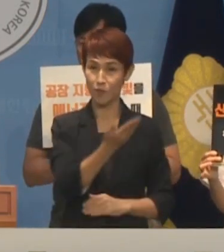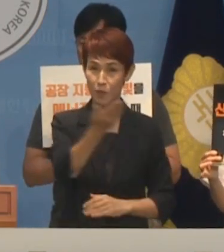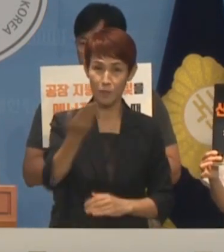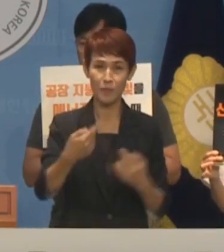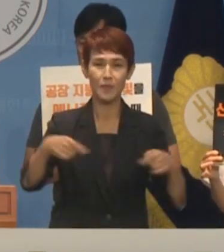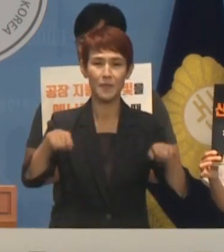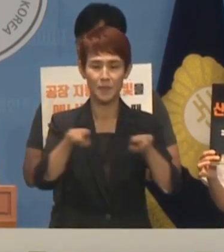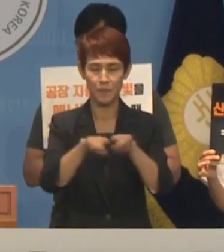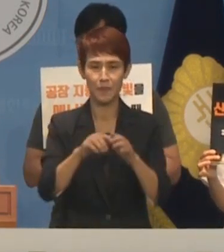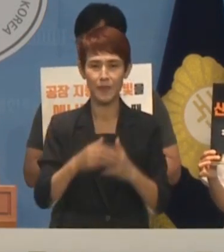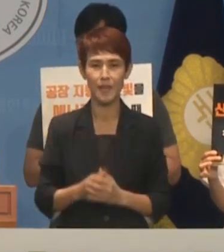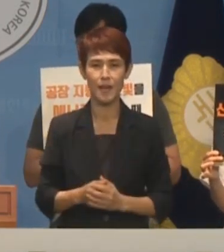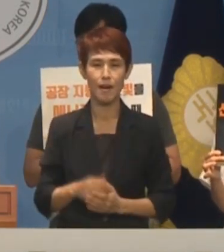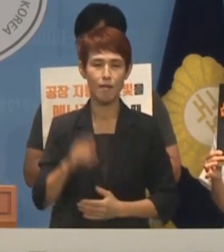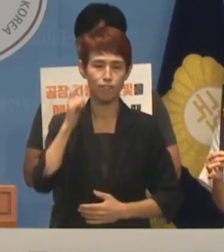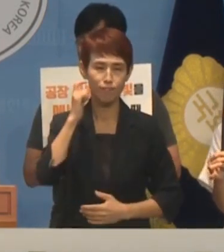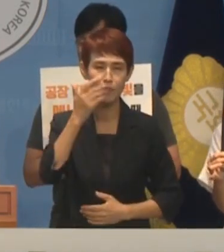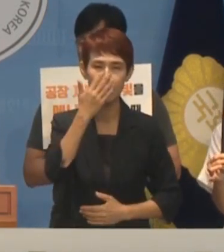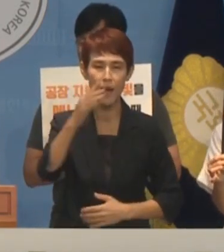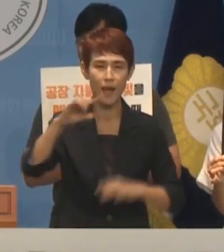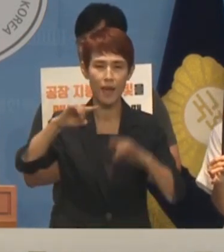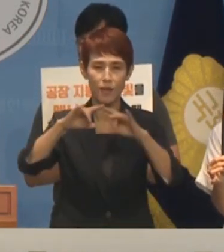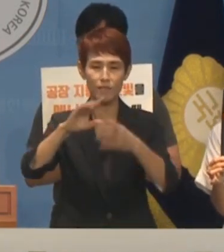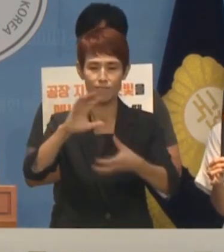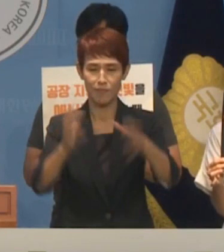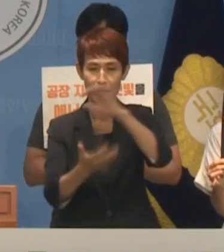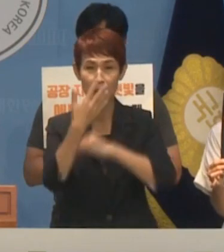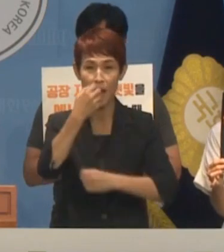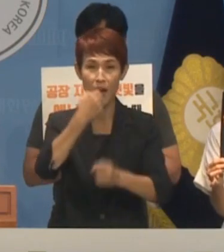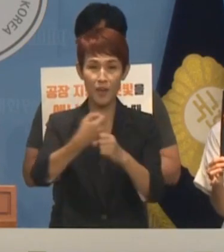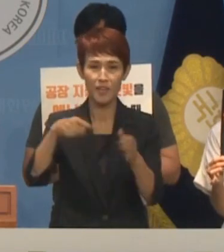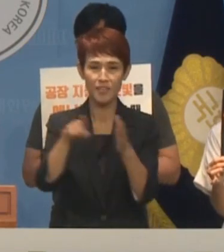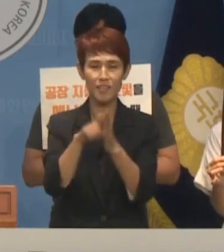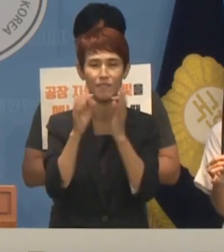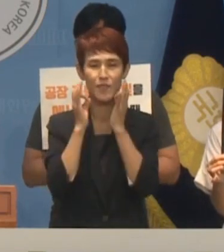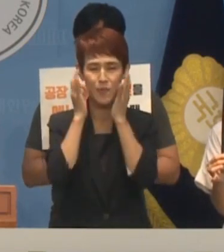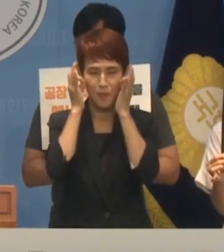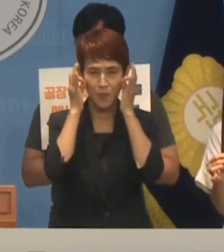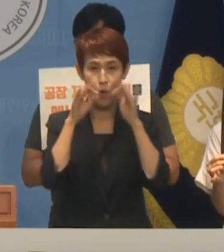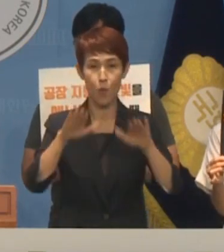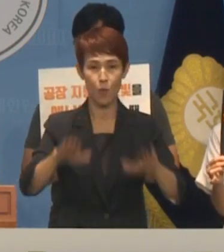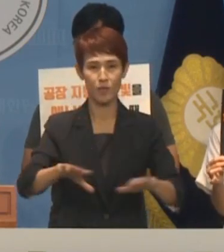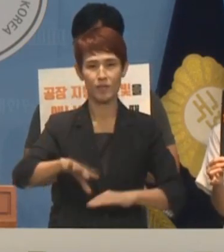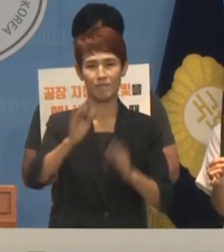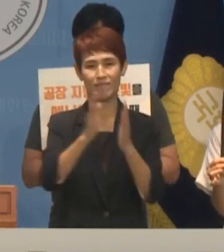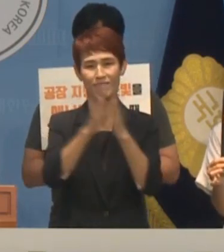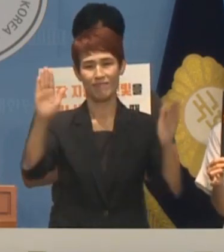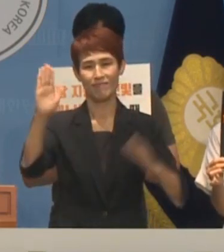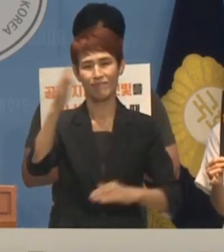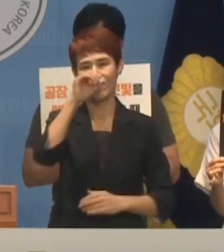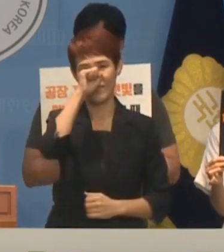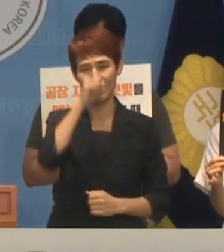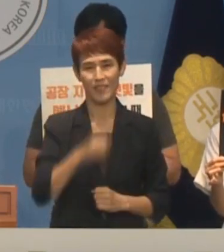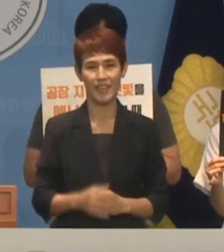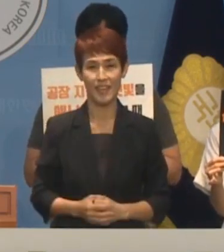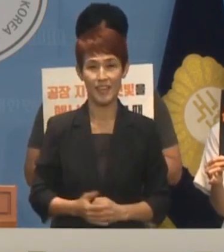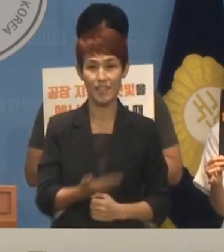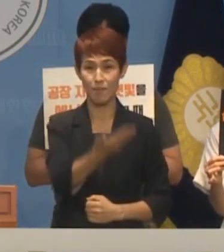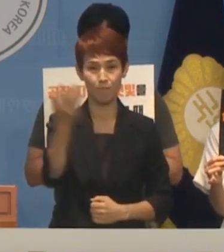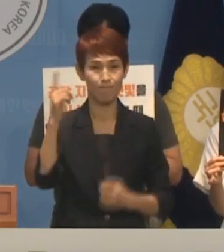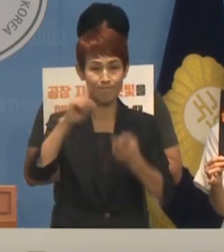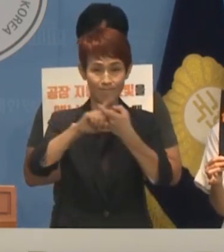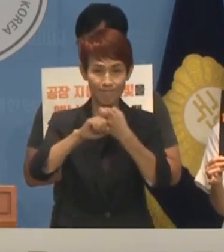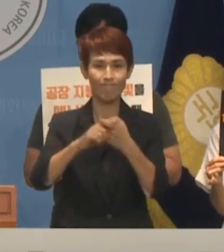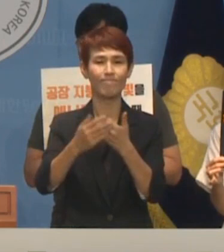에너지 전환을 이룰 수 있도록 최선을 다하겠습니다. 이 자리가 그 첫걸음이 되기를 바랍니다. 여러분의 많은